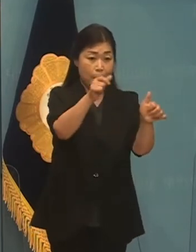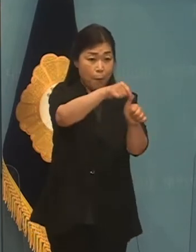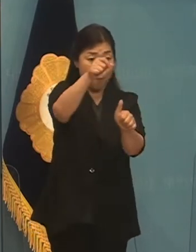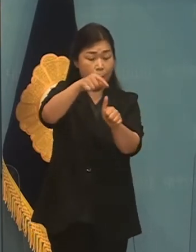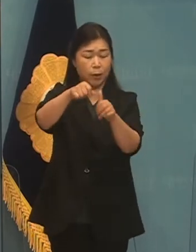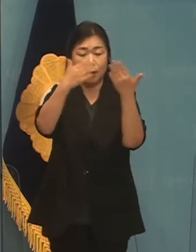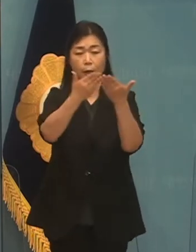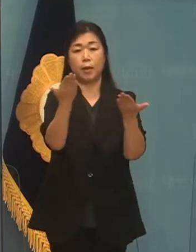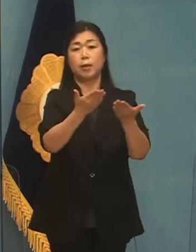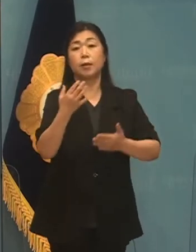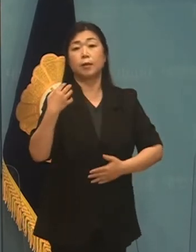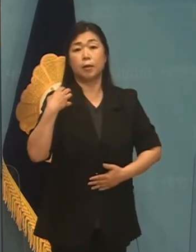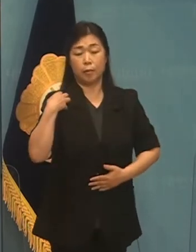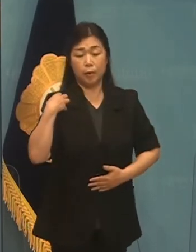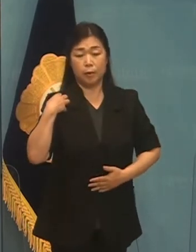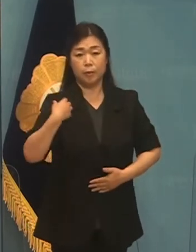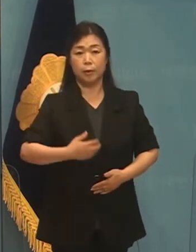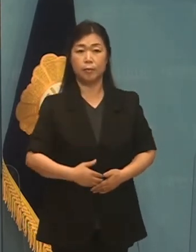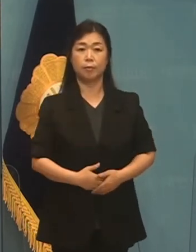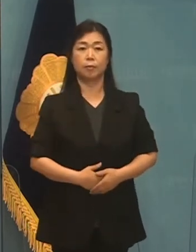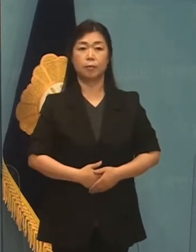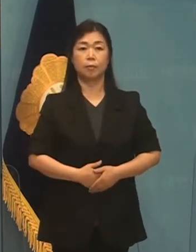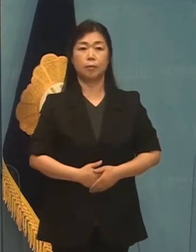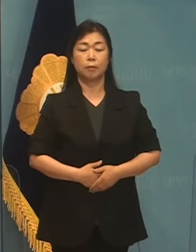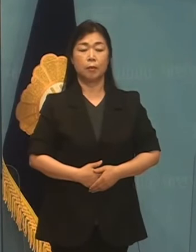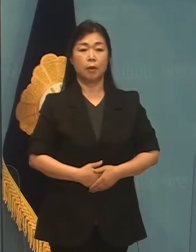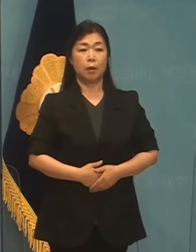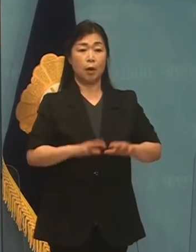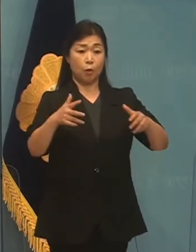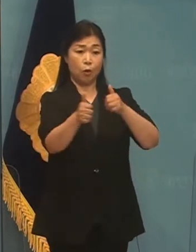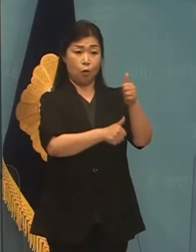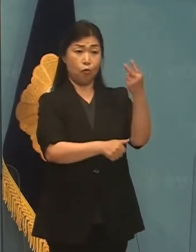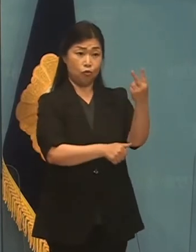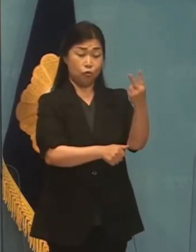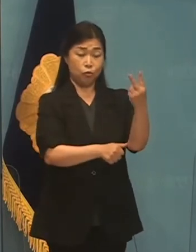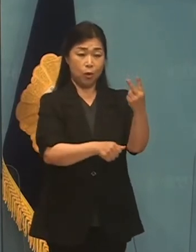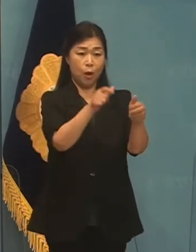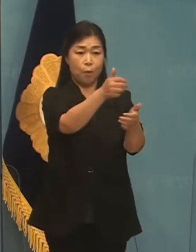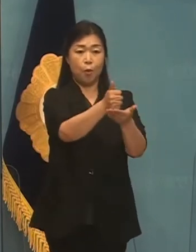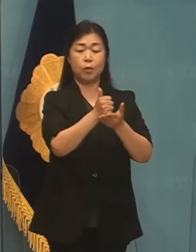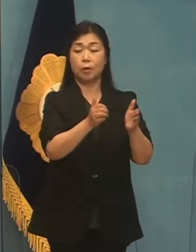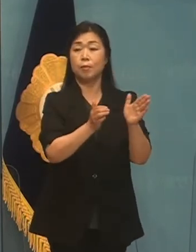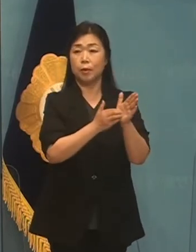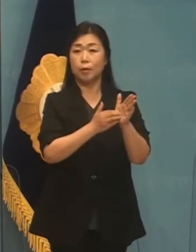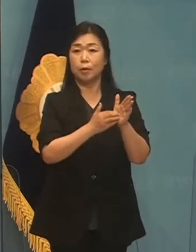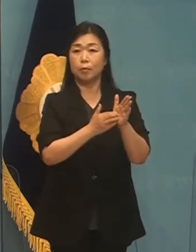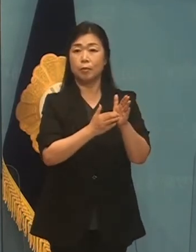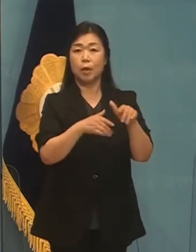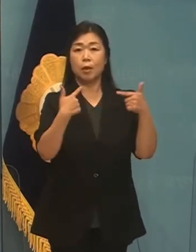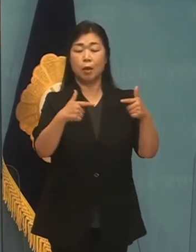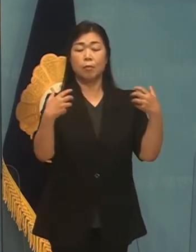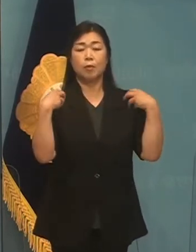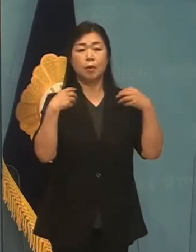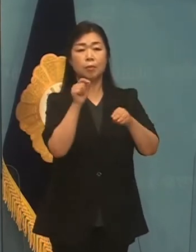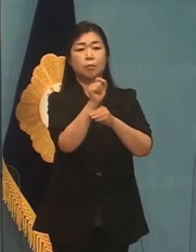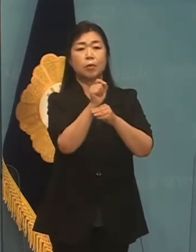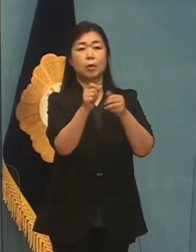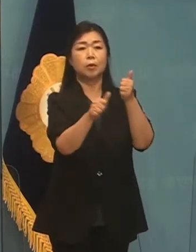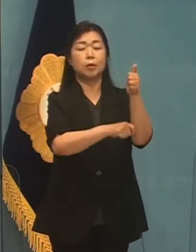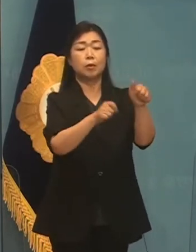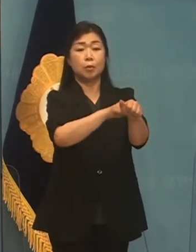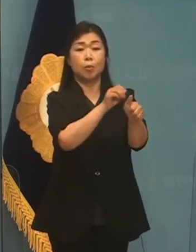전반을 담당하게 될 것입니다. 전주 의원 두 분의 영입도 완료했습니다. 상임전문특보에